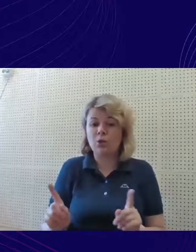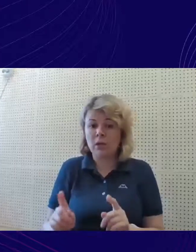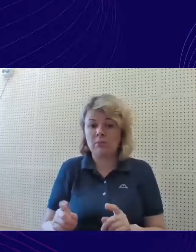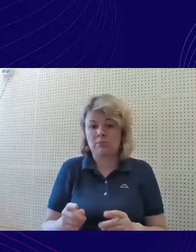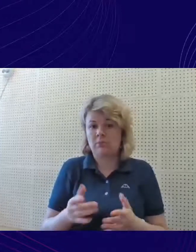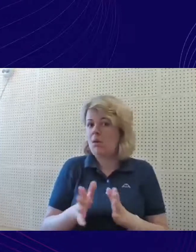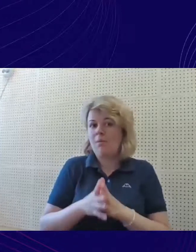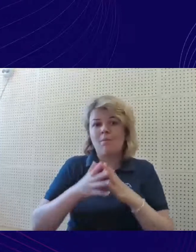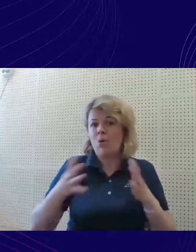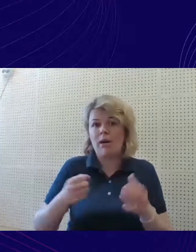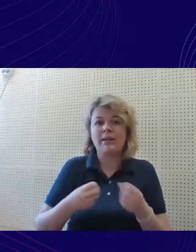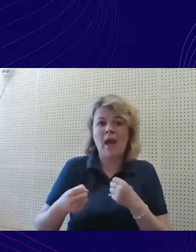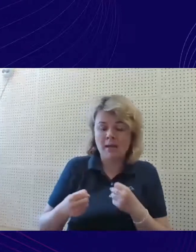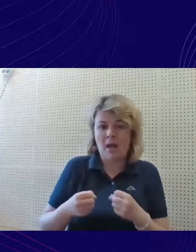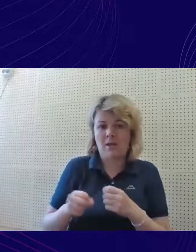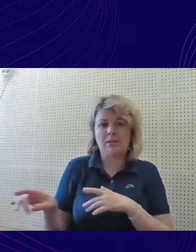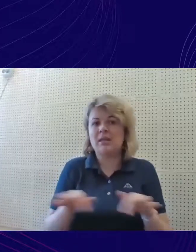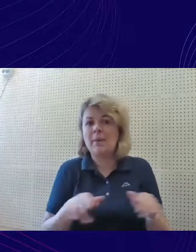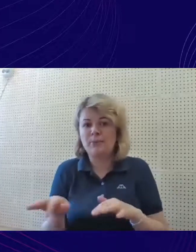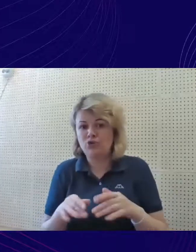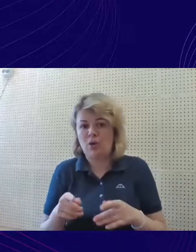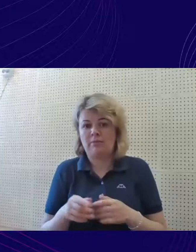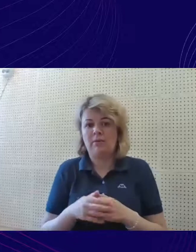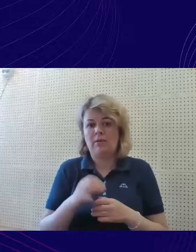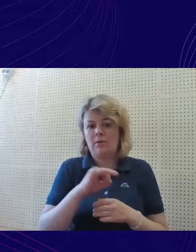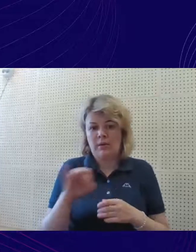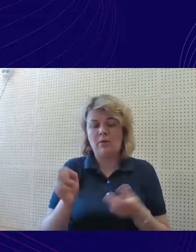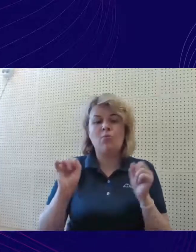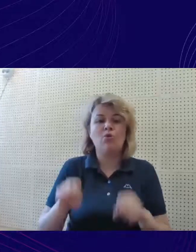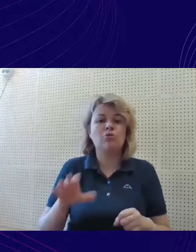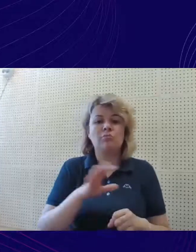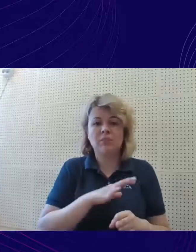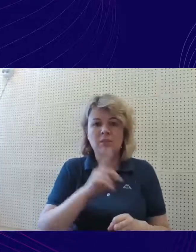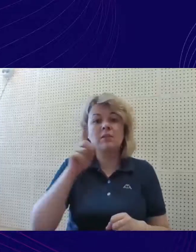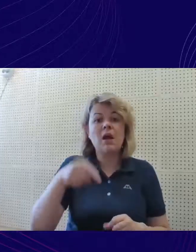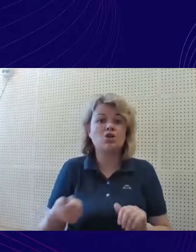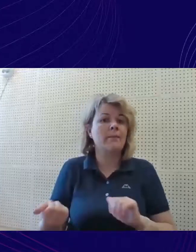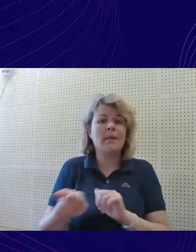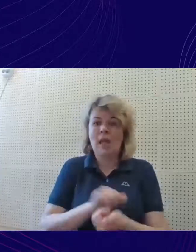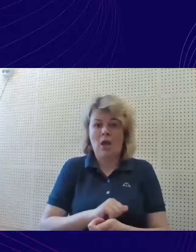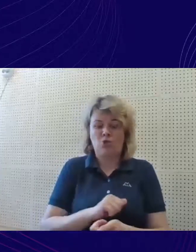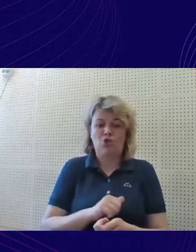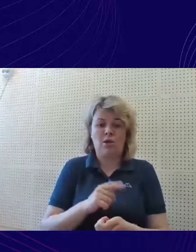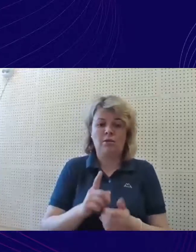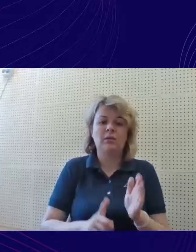гораздо более яркое, динамичное и, может быть, даже меняющее